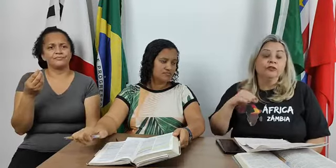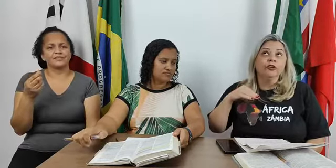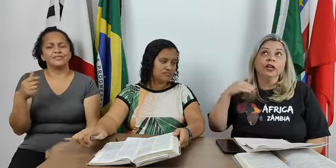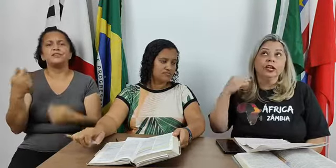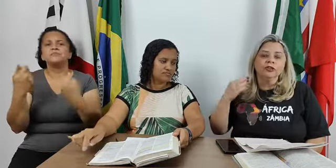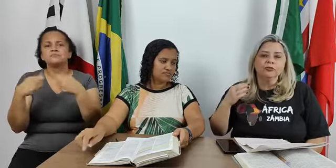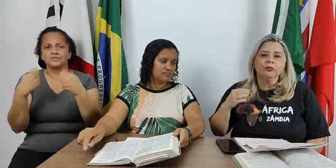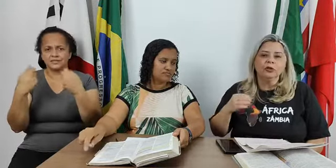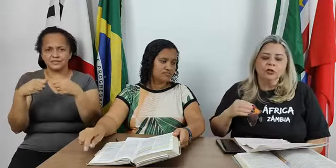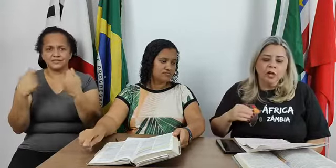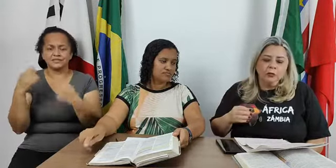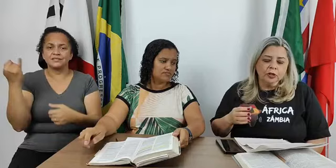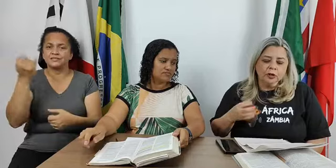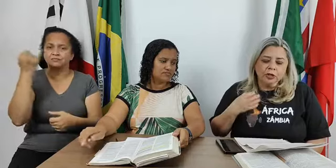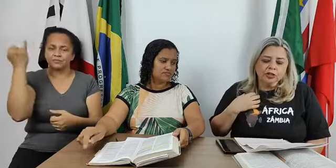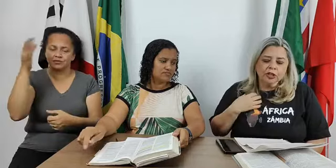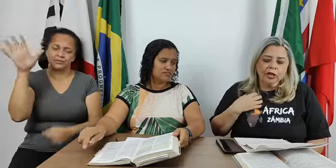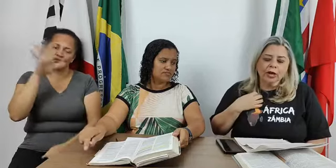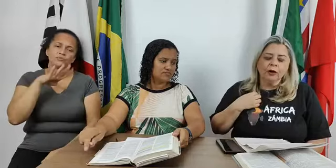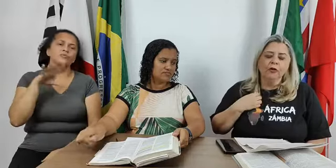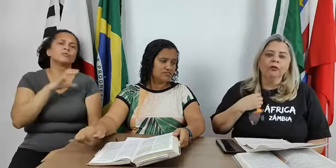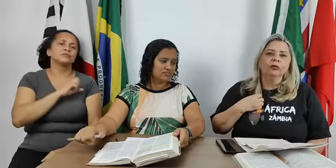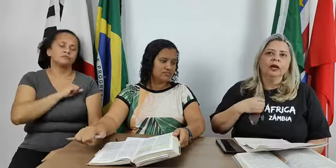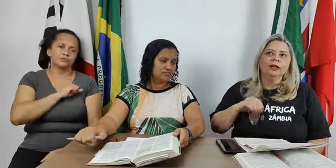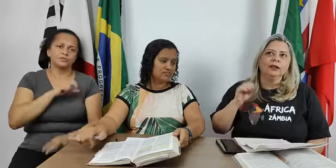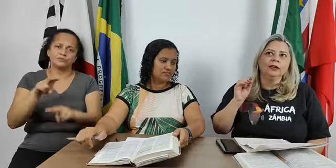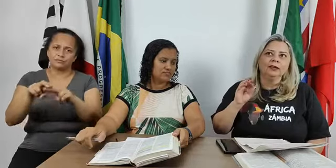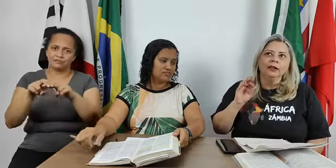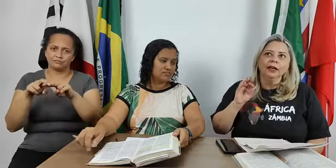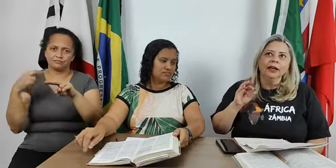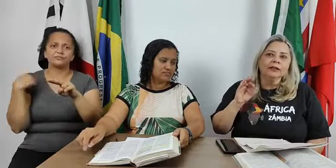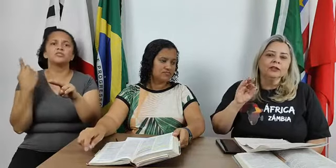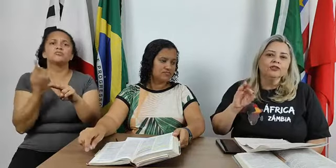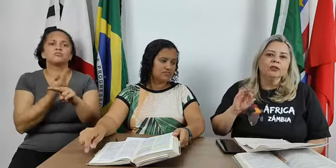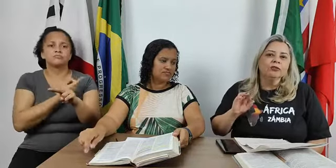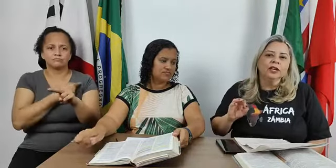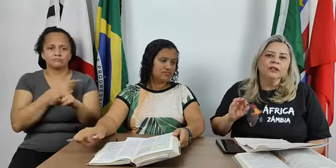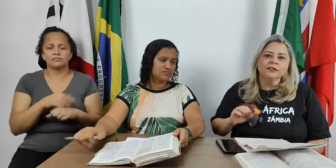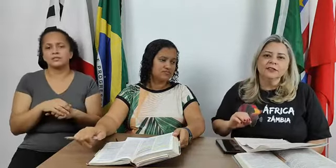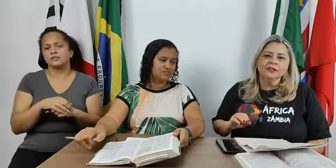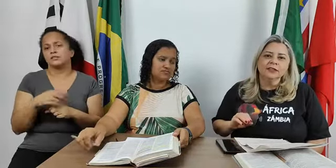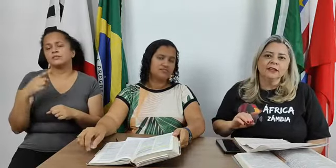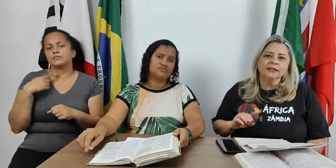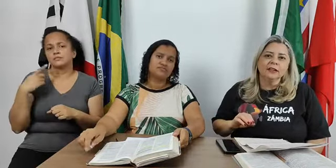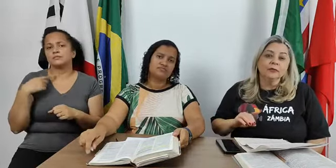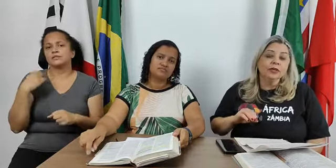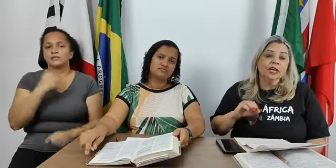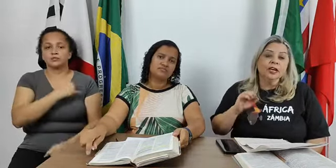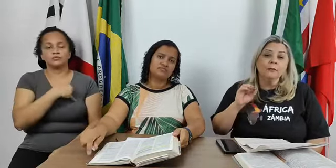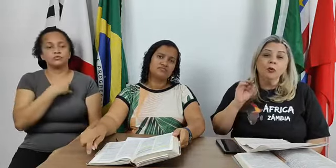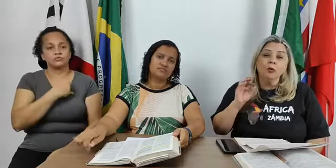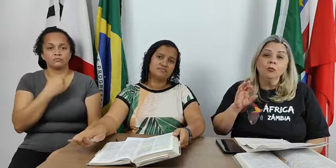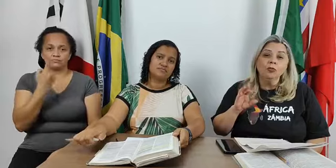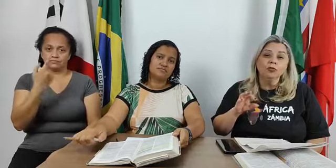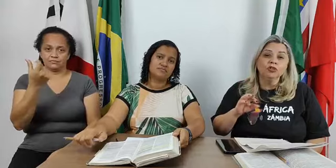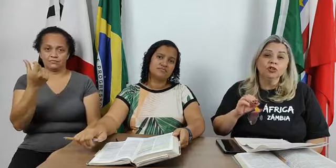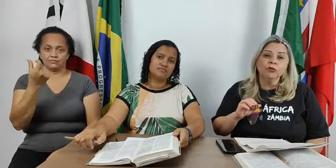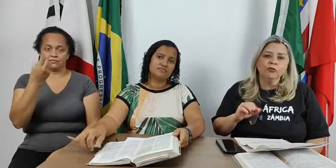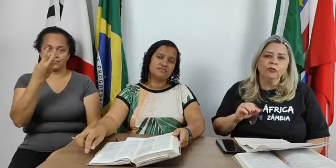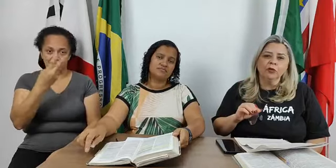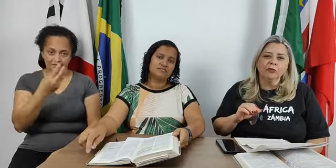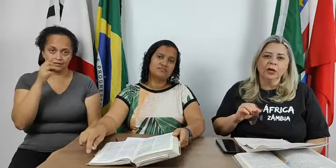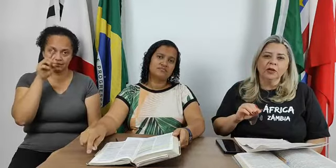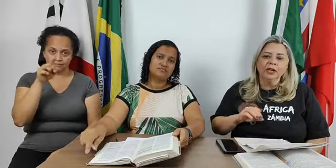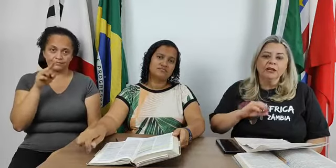amor foi grande por nós. Porque eu acho que aí entra João 3,16, né? Porque Ele amou o mundo de